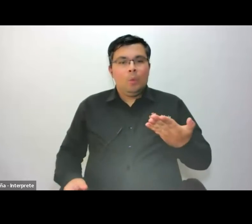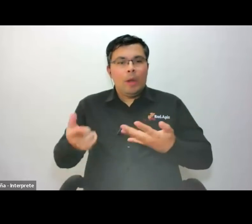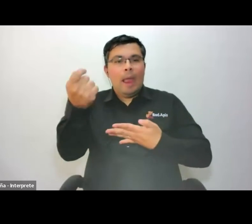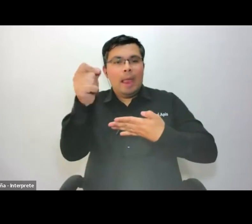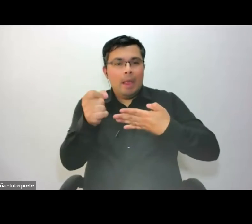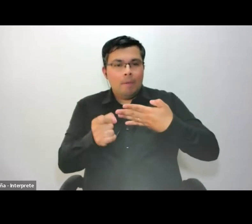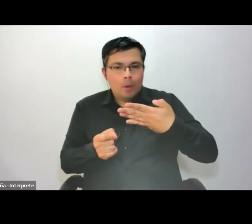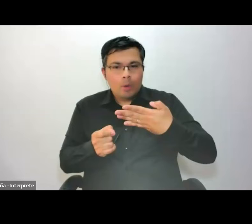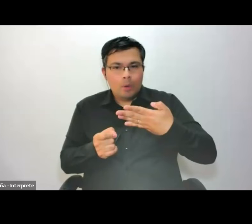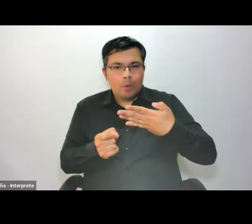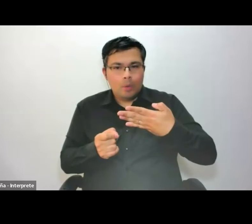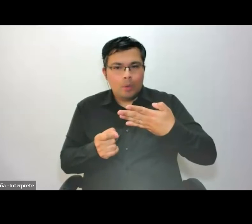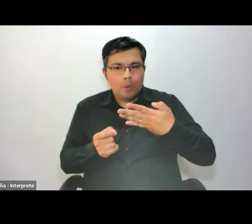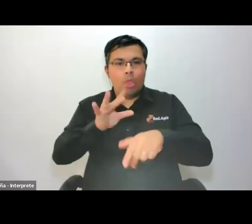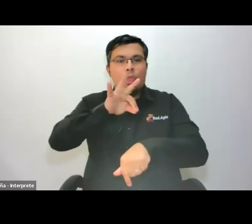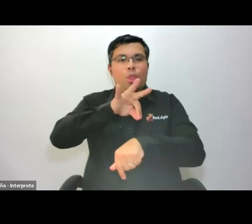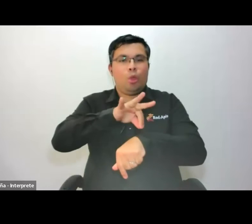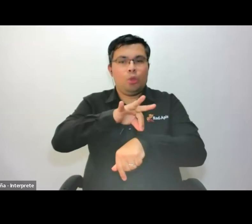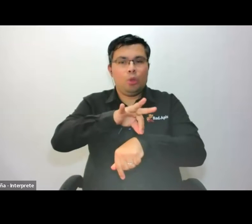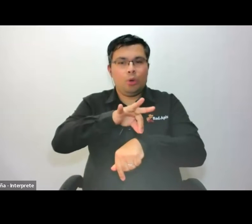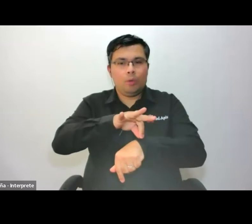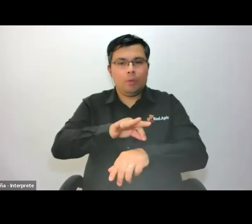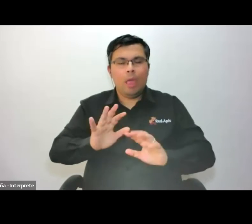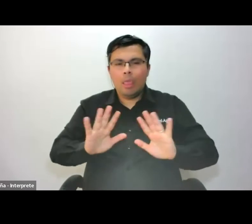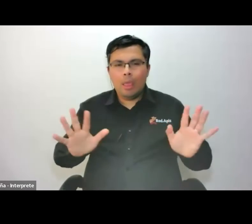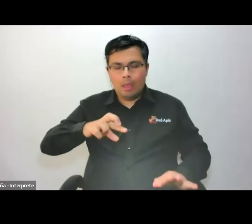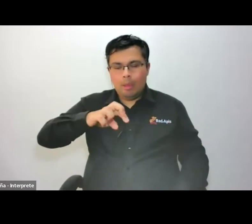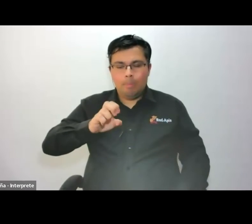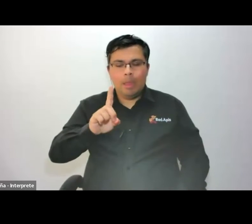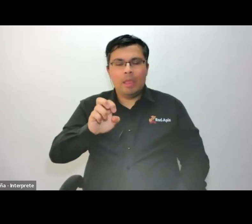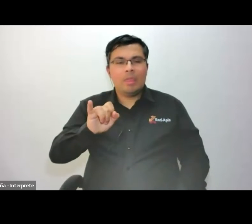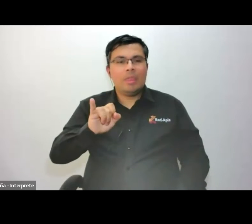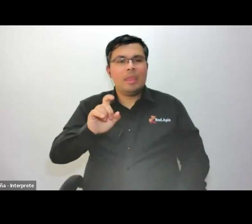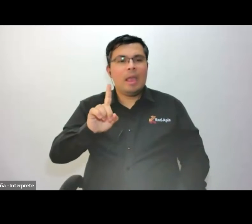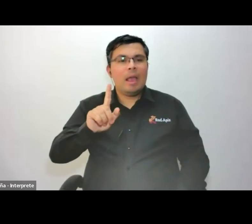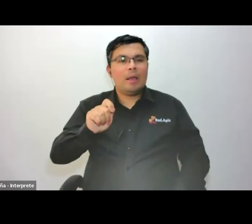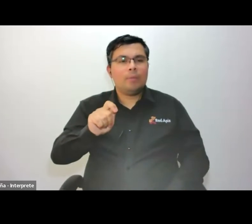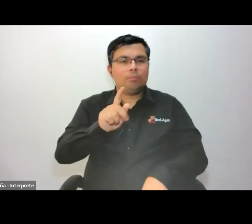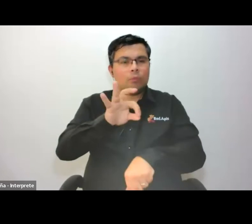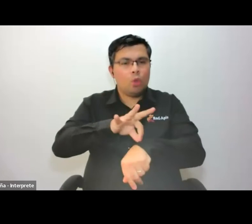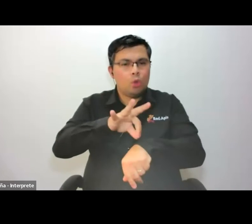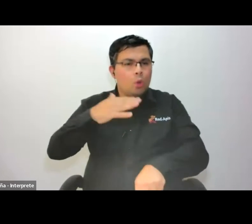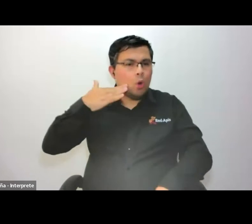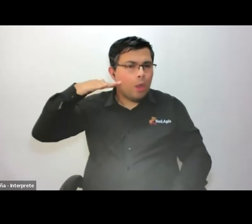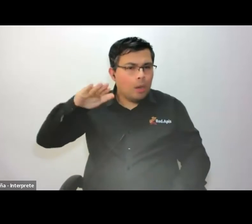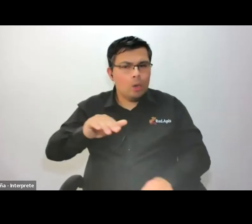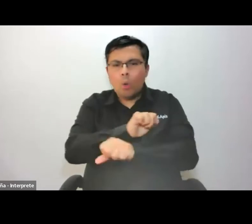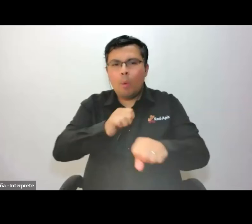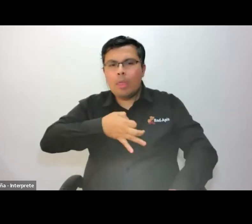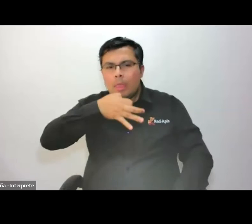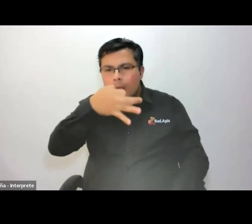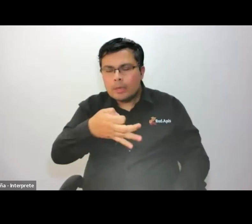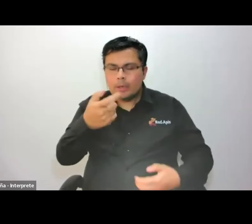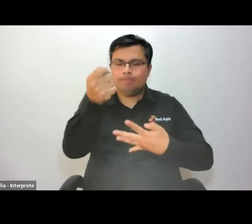psiquiatra por sí solo va a poder determinar el perfil de apoyos de un estudiante, de un párvulo o de un universitario. Va